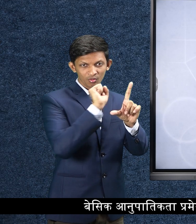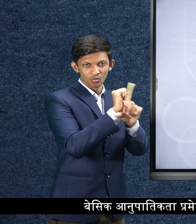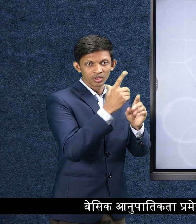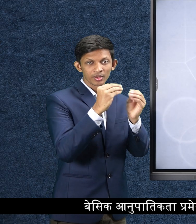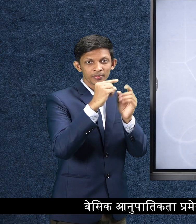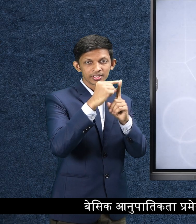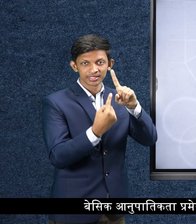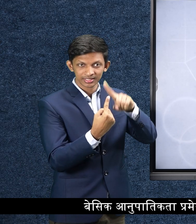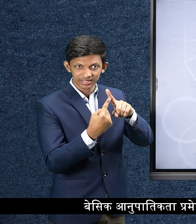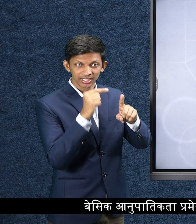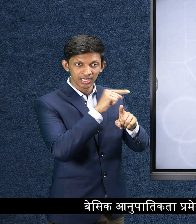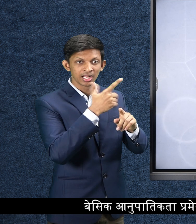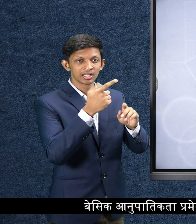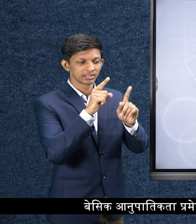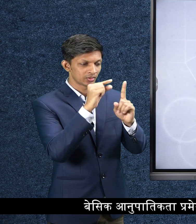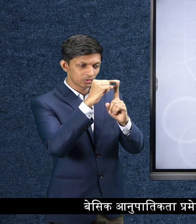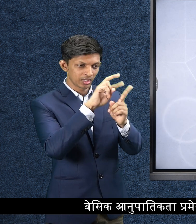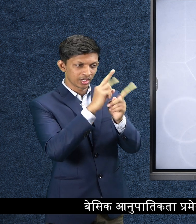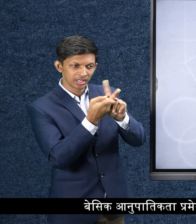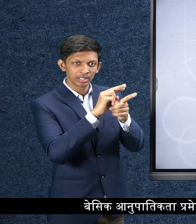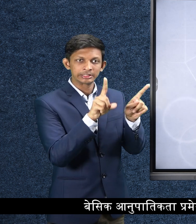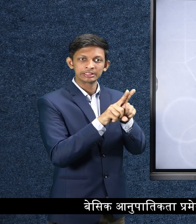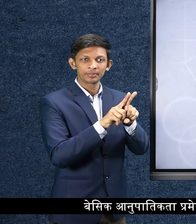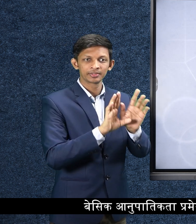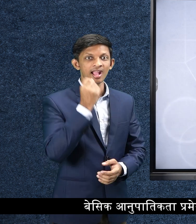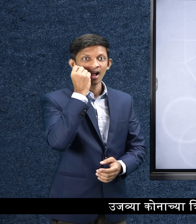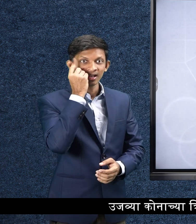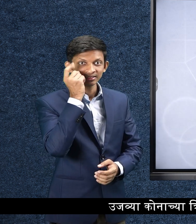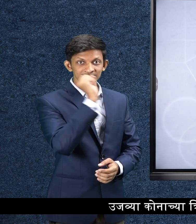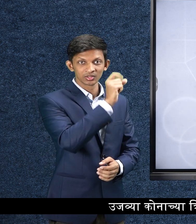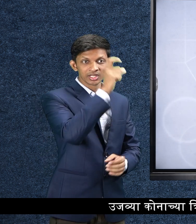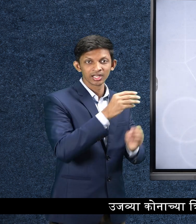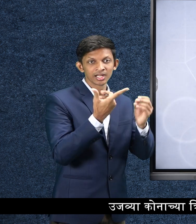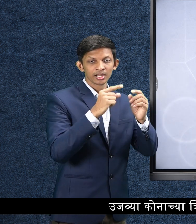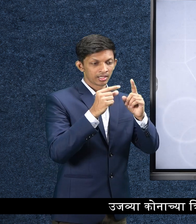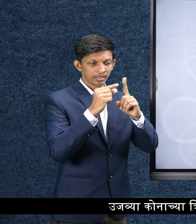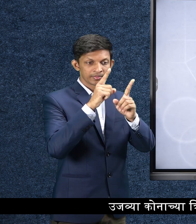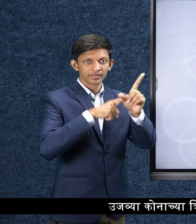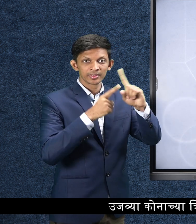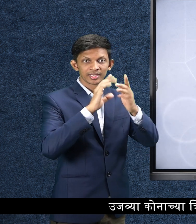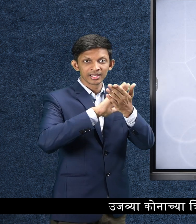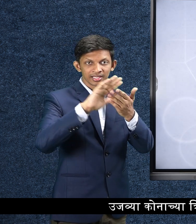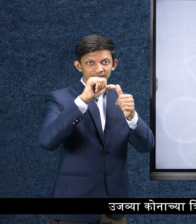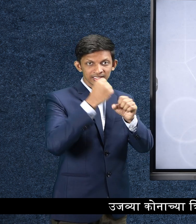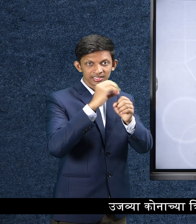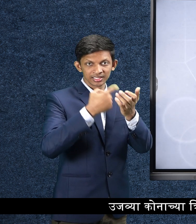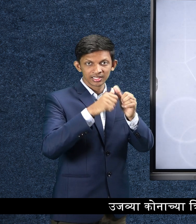प्रमेय BPT समजून घ्याल आणि त्याचा वापर करा. उजव्या कोनाचा त्रिकोणासाठी पायथागोरस प्रमेय समजून